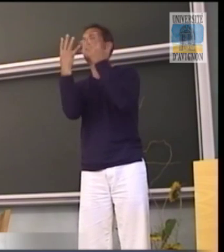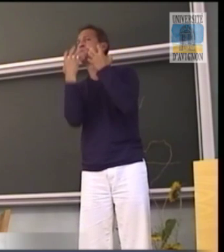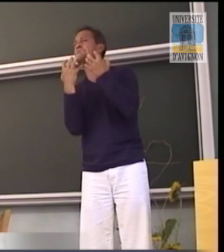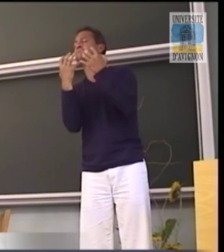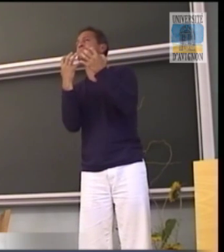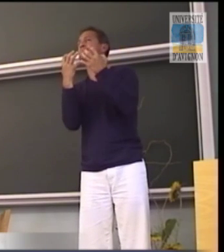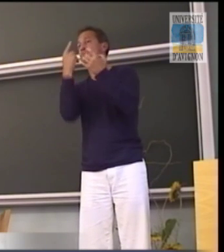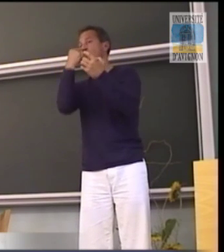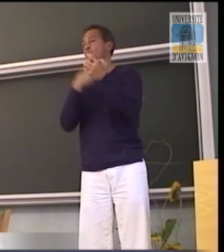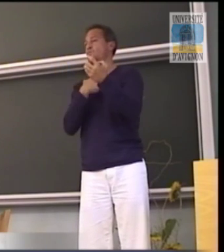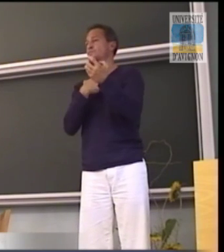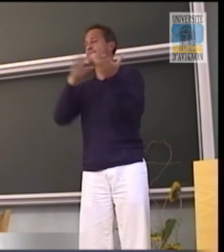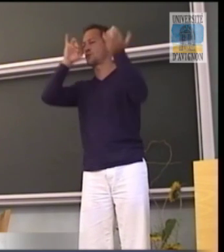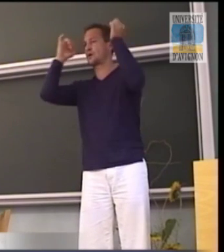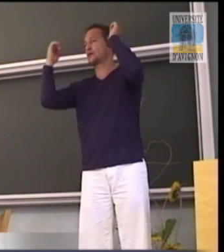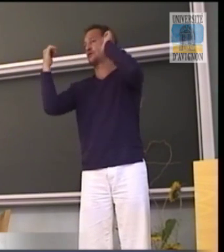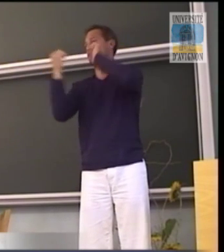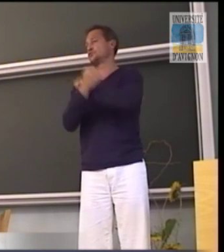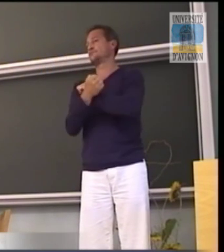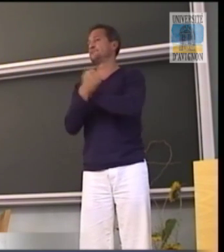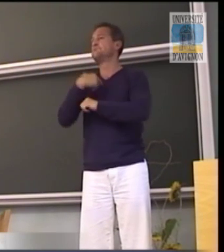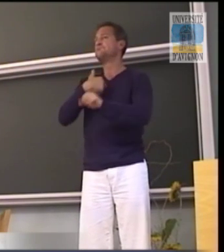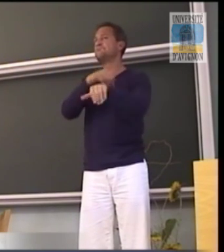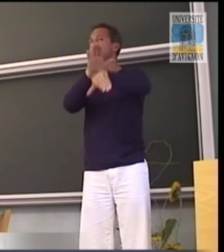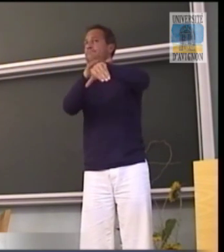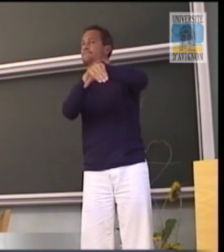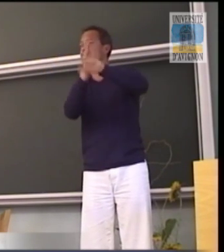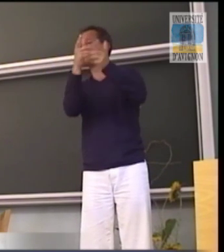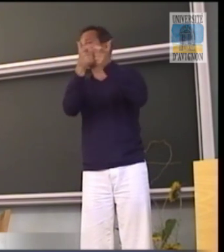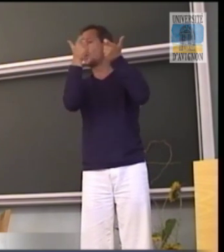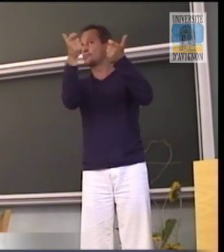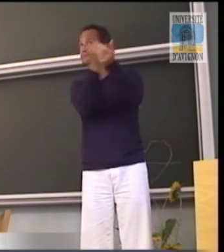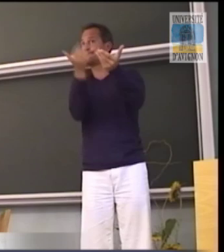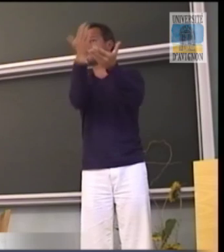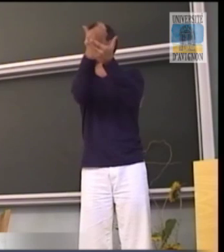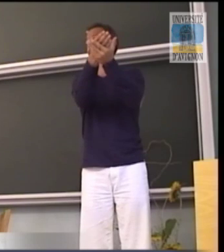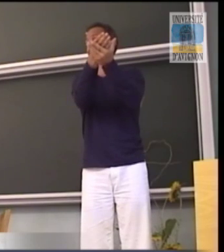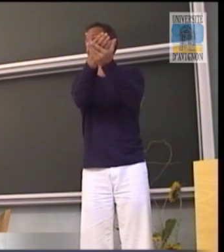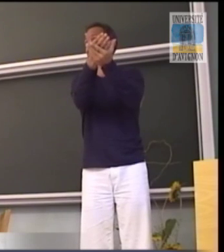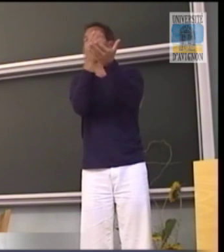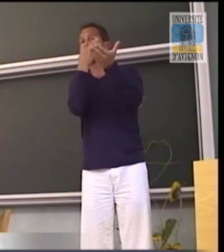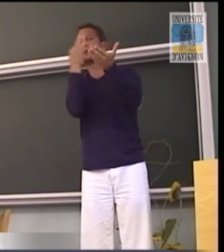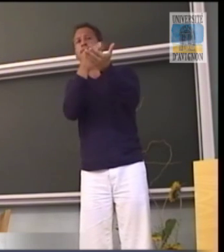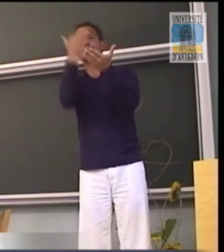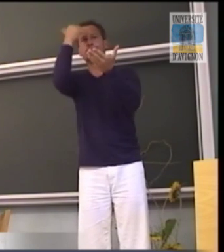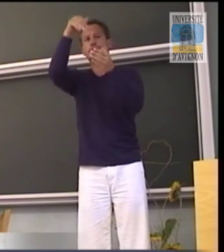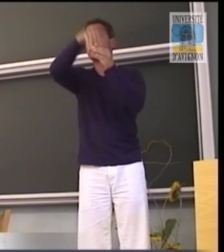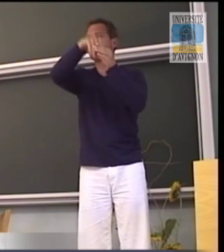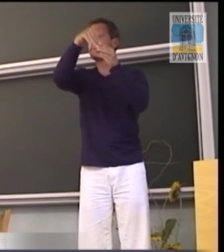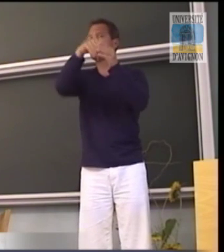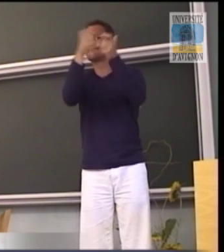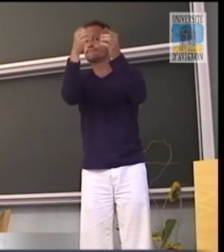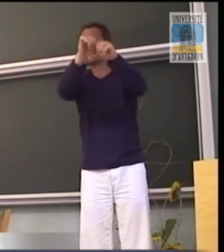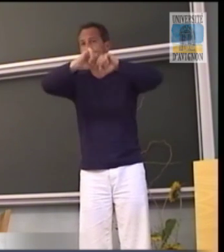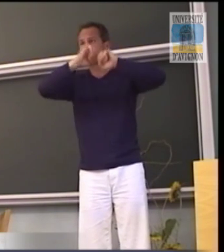les choses ont changé. Nous avons interpellé les entreprises en leur disant qu'elles avaient en leur sein un public